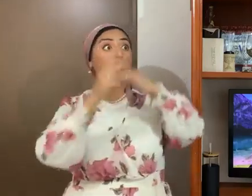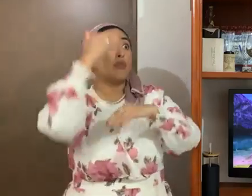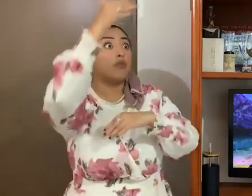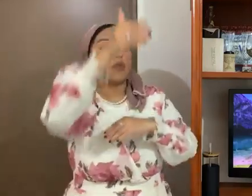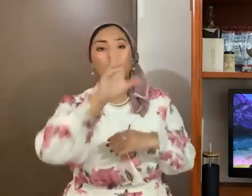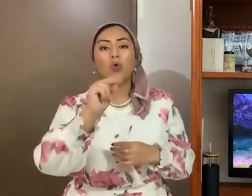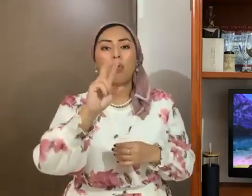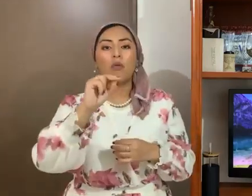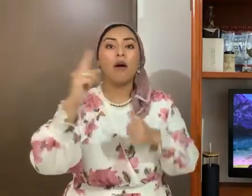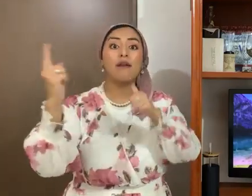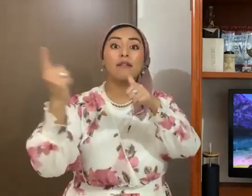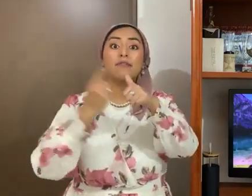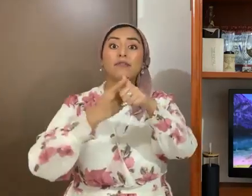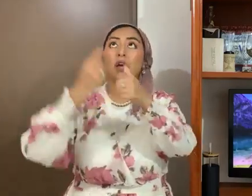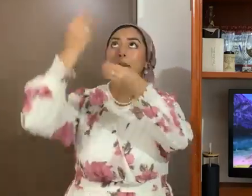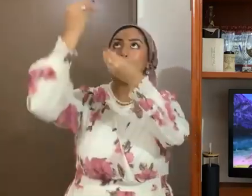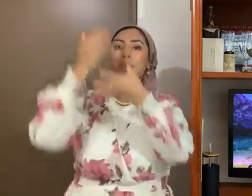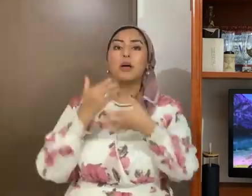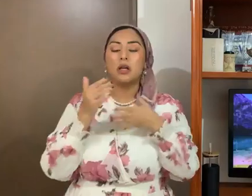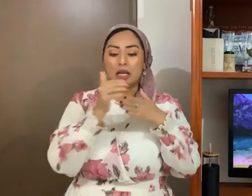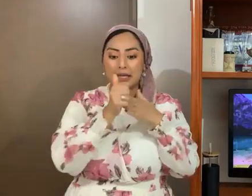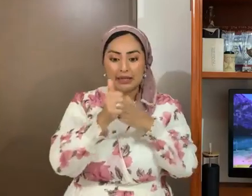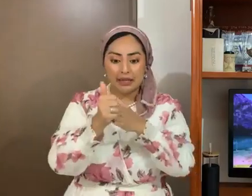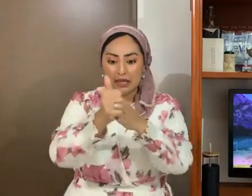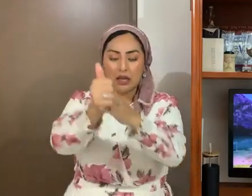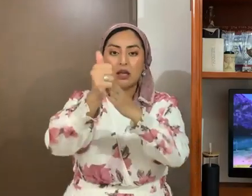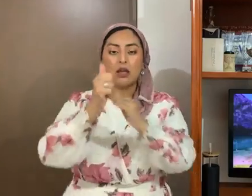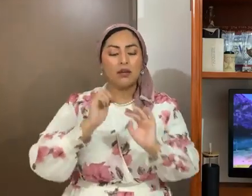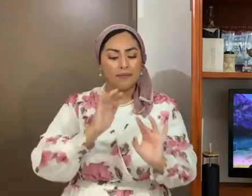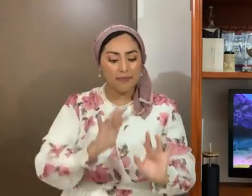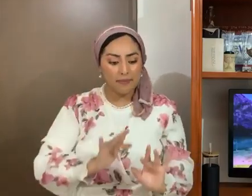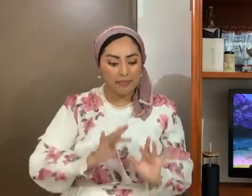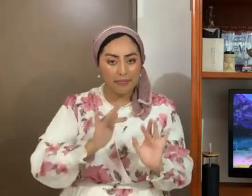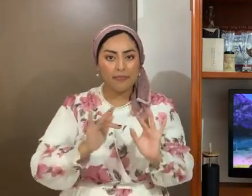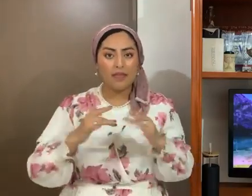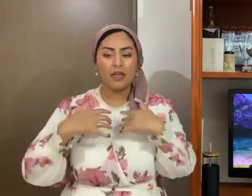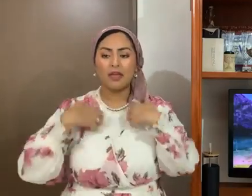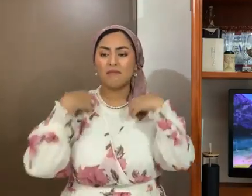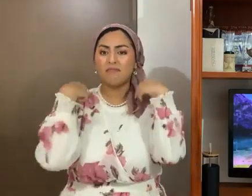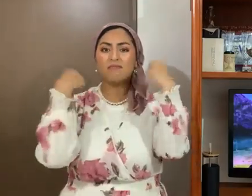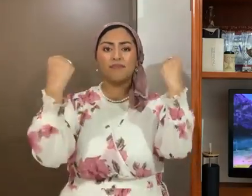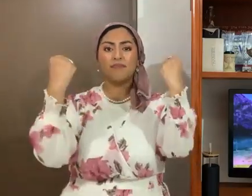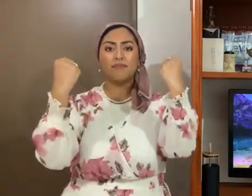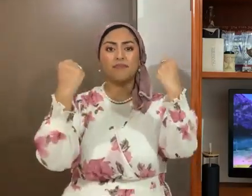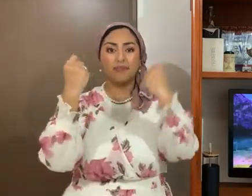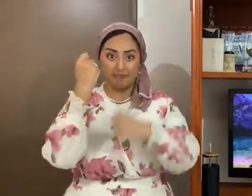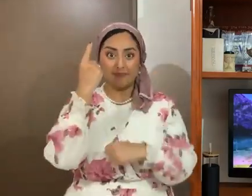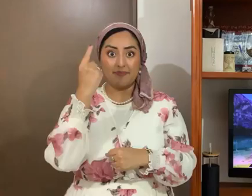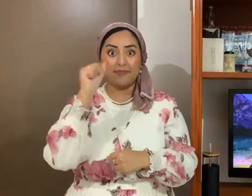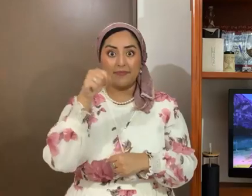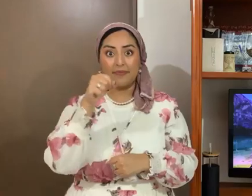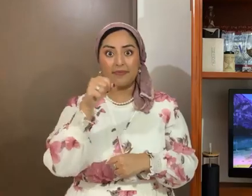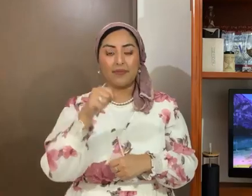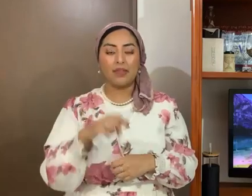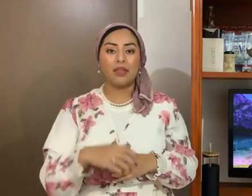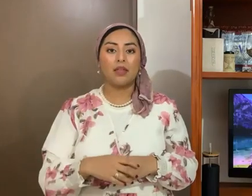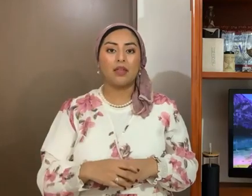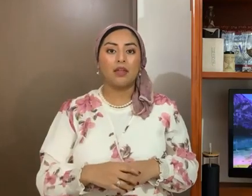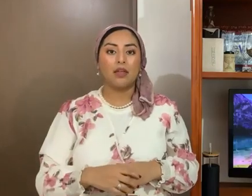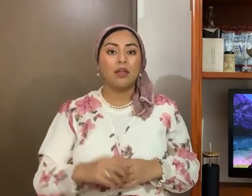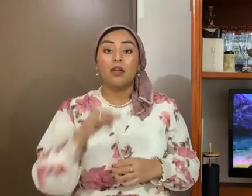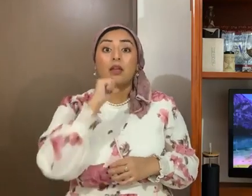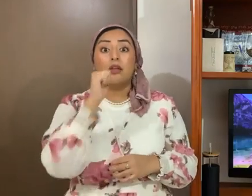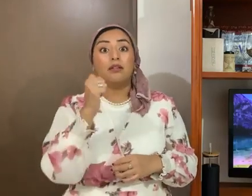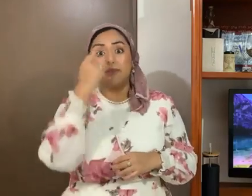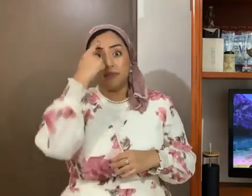No. Primero nos habla para guiarnos, para consolarnos, para darnos fuerza. Aleluya, ¿sí? No hay